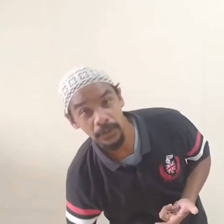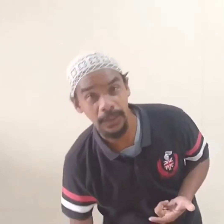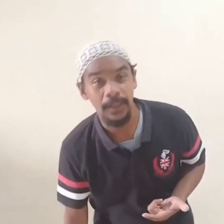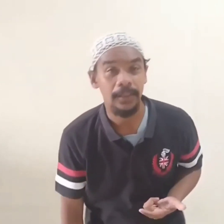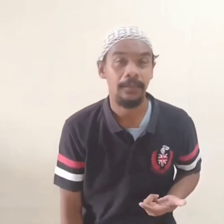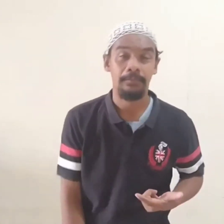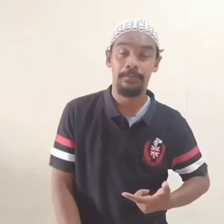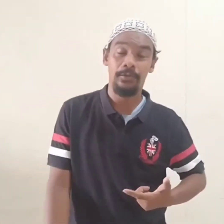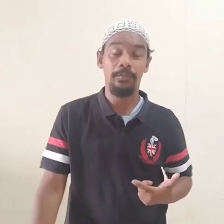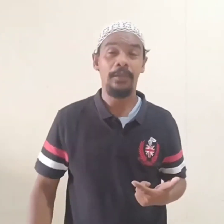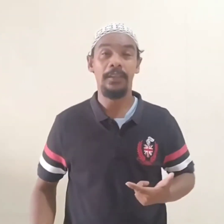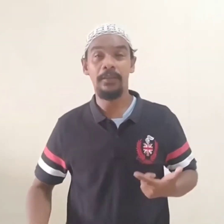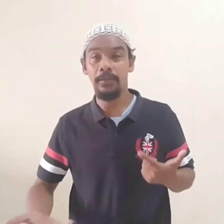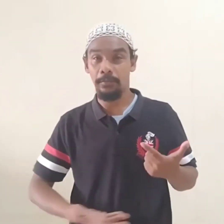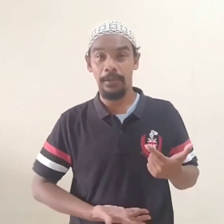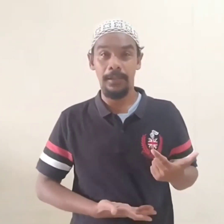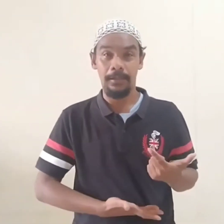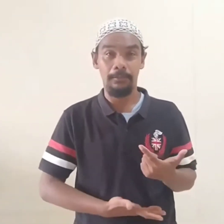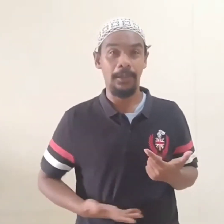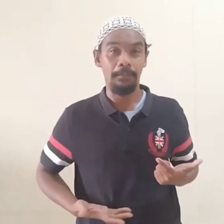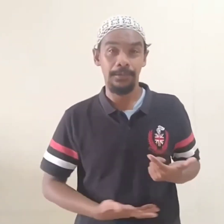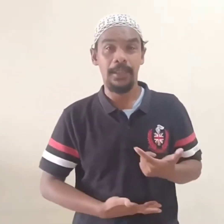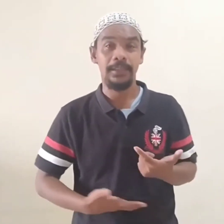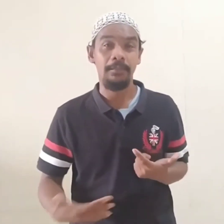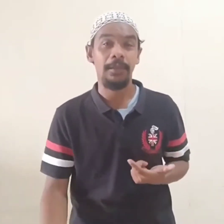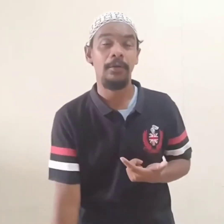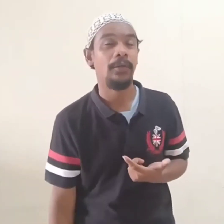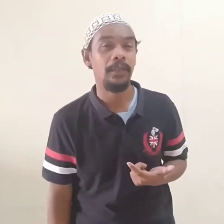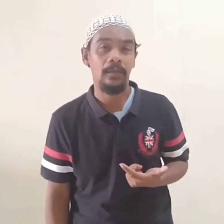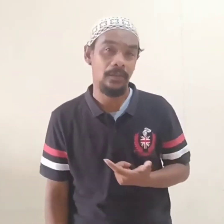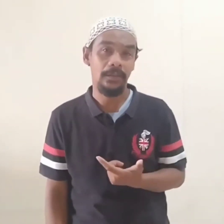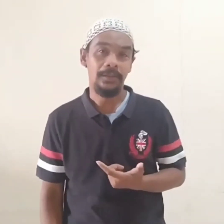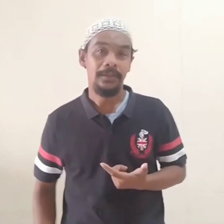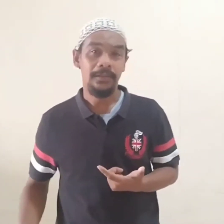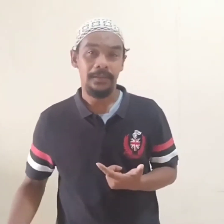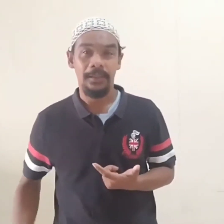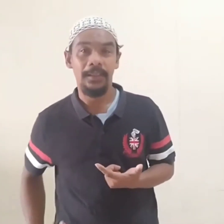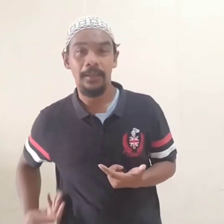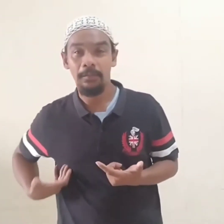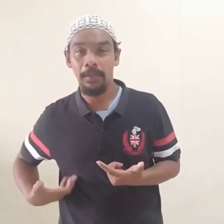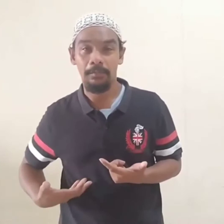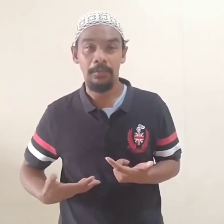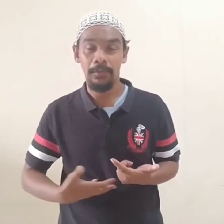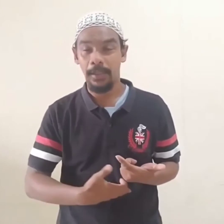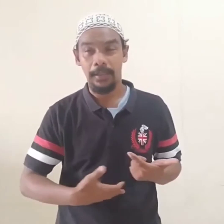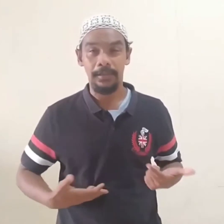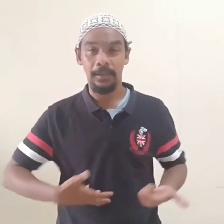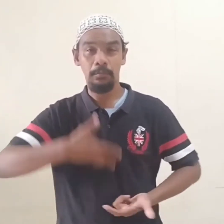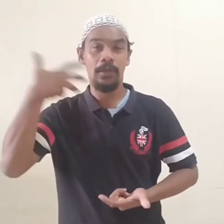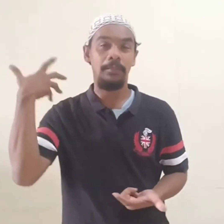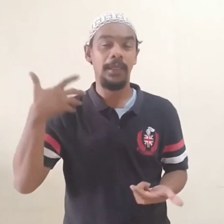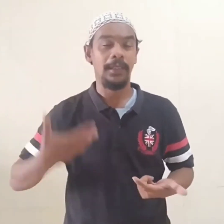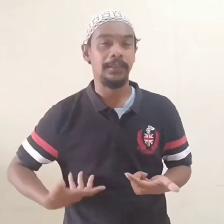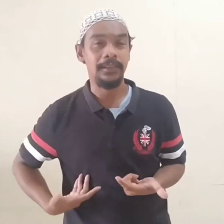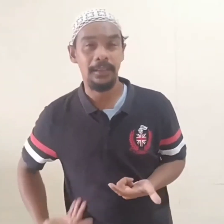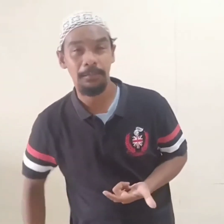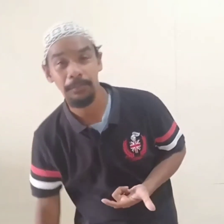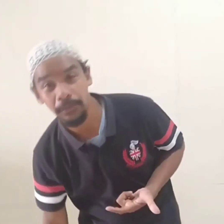dengkul, ya, untuk bagian dengkul mulai pusar sampai di bawah dengkul. Jadi kalau memang menggunakan terbuka bagian atas tapi